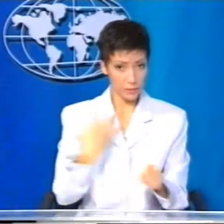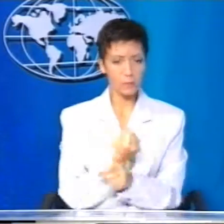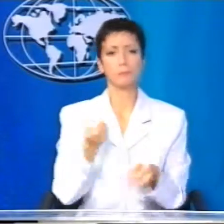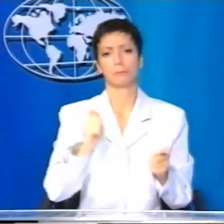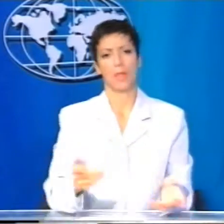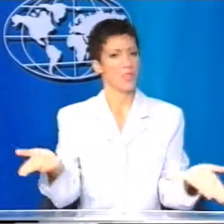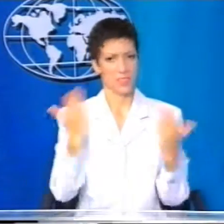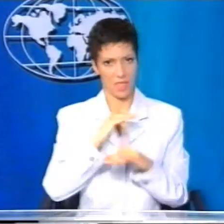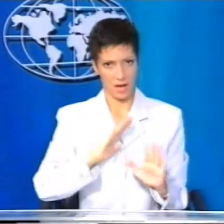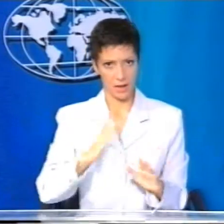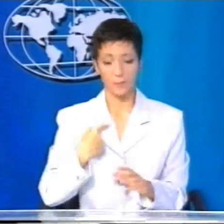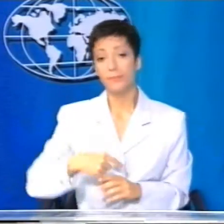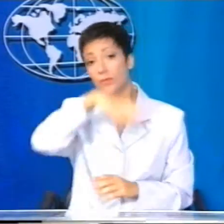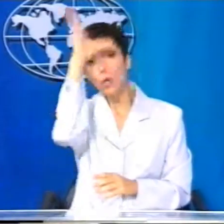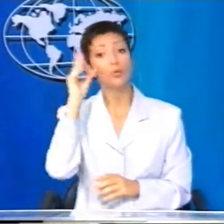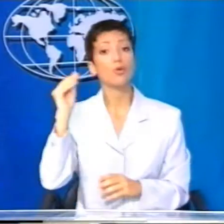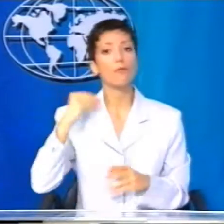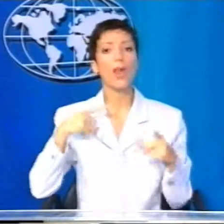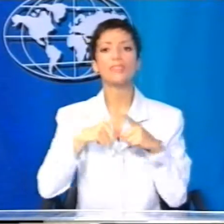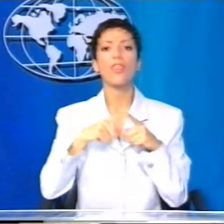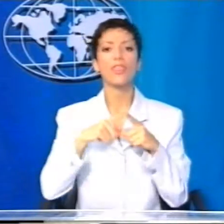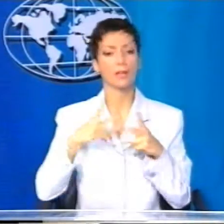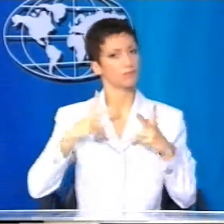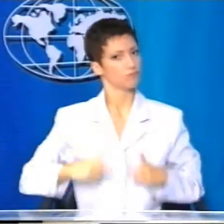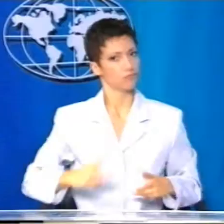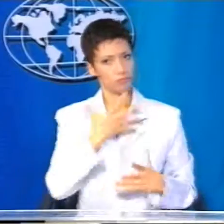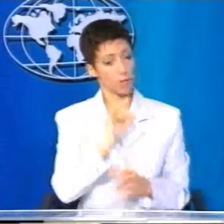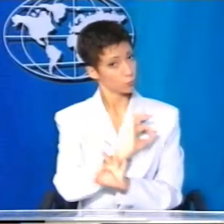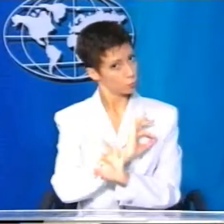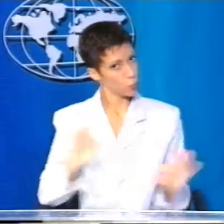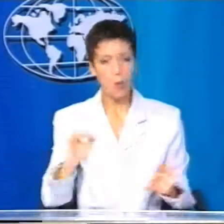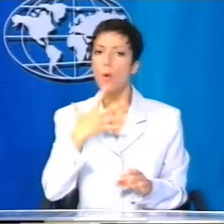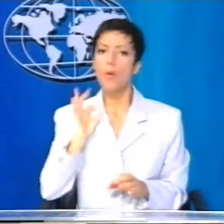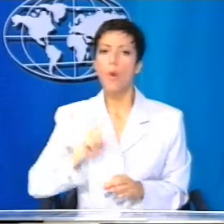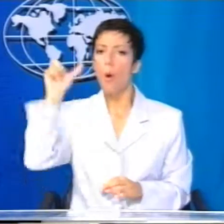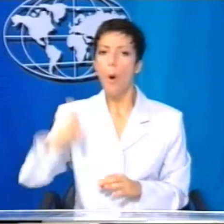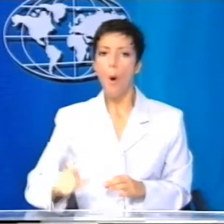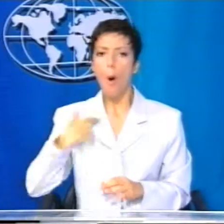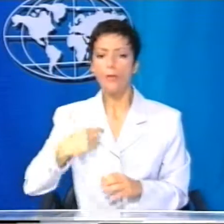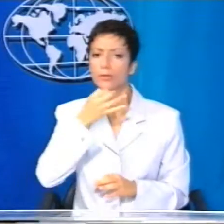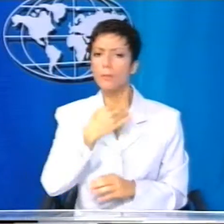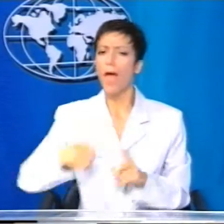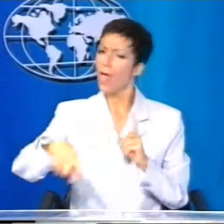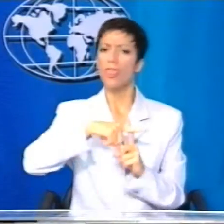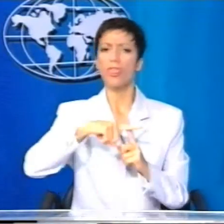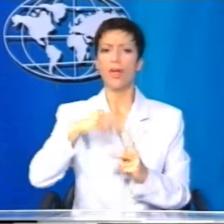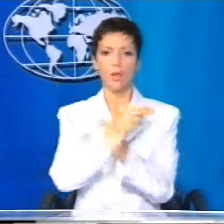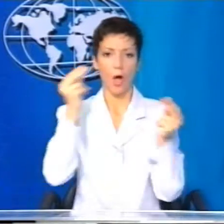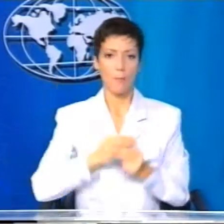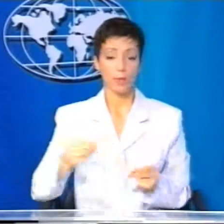άνοδο του δίκη πρέπει να είναι και ο κύριος Τζαβόλας, ο οποίος χαρακτήρισε θετικό το αποτέλεσμα και εξέφρασε τον προβληματισμό του για